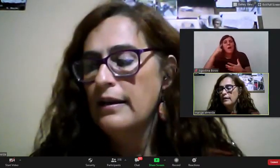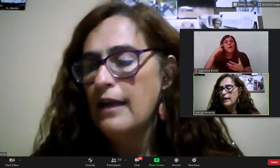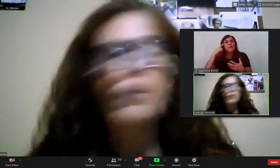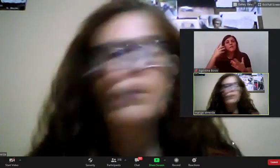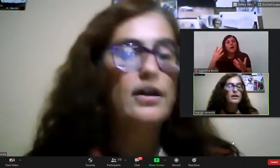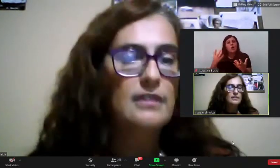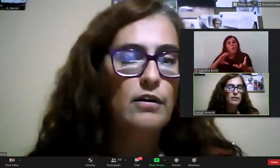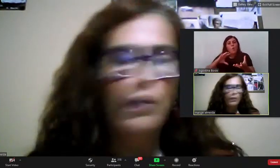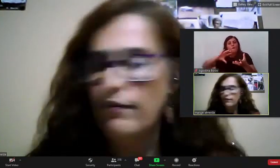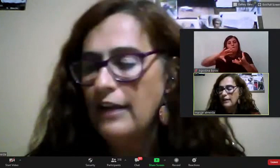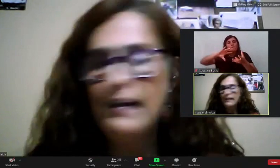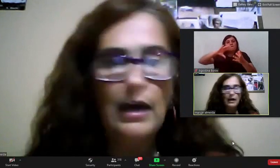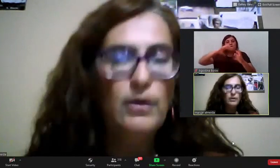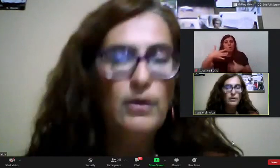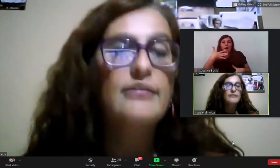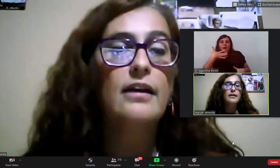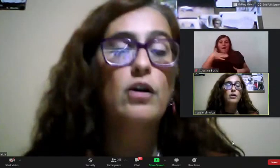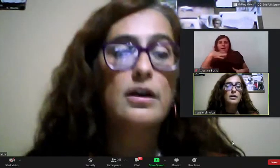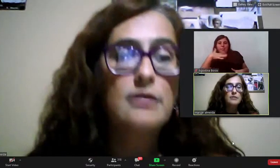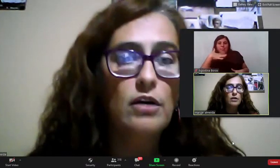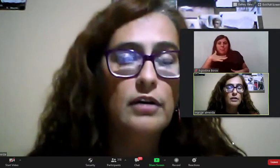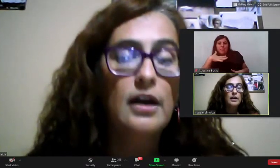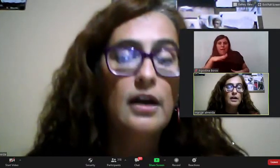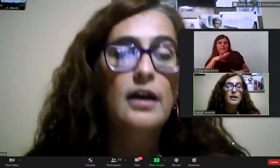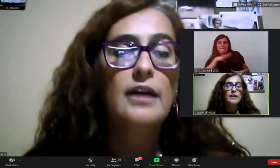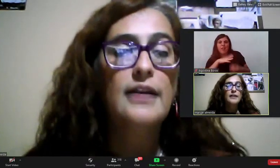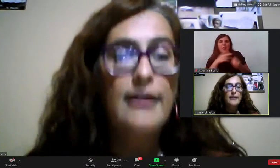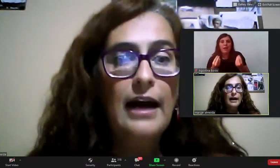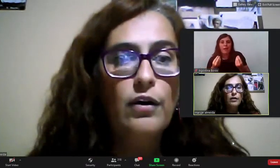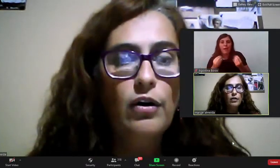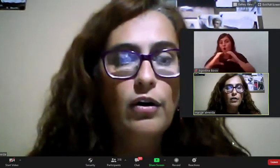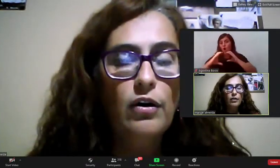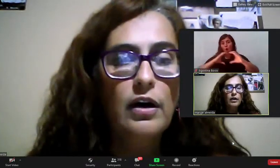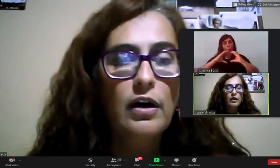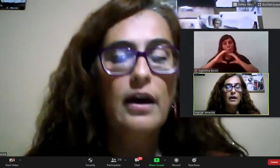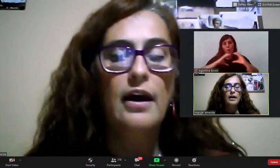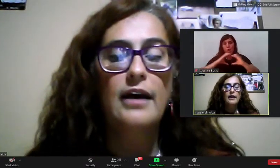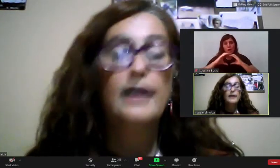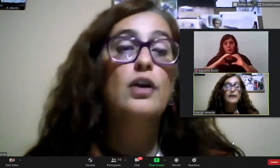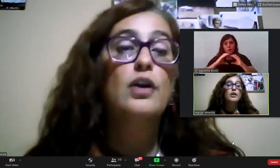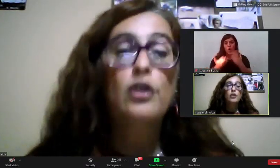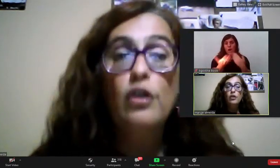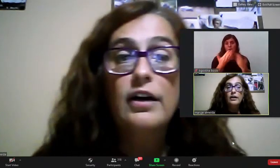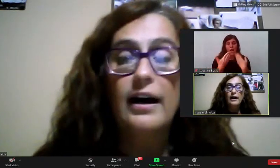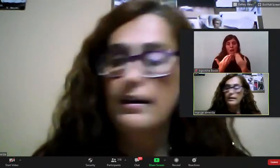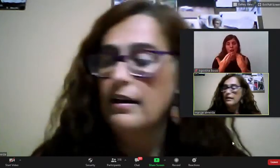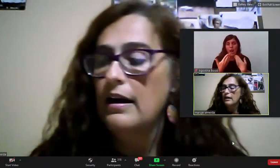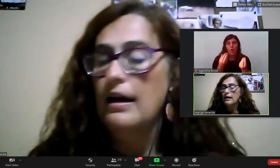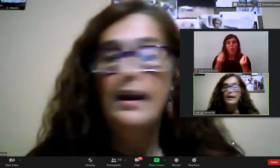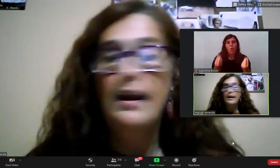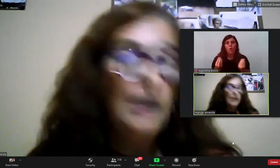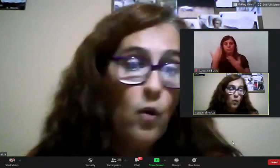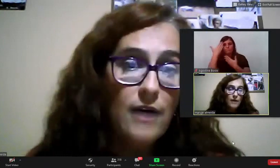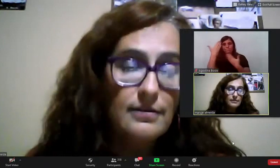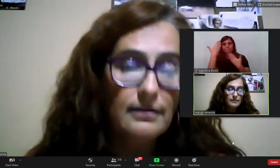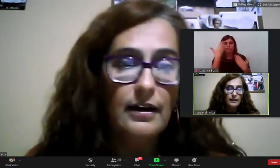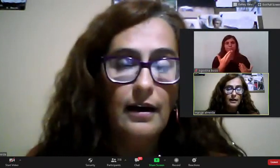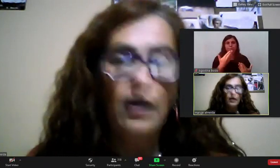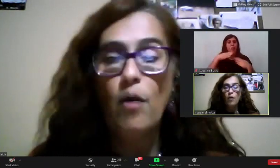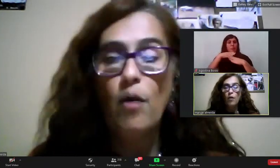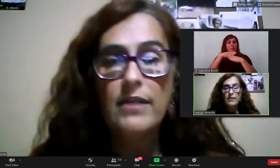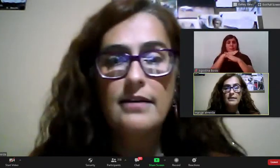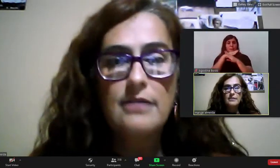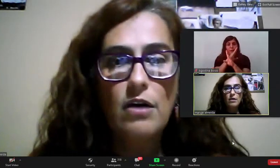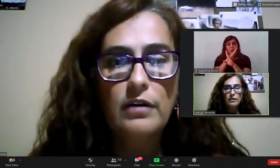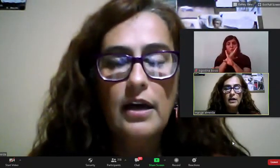en realidad lo que falta es una interconexión de diálogo que reconozca lenguas